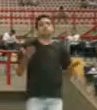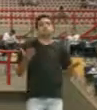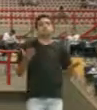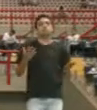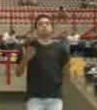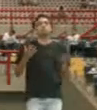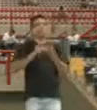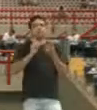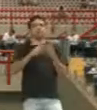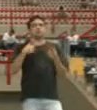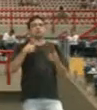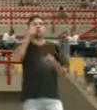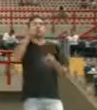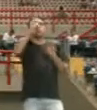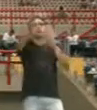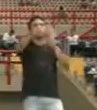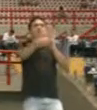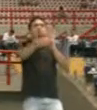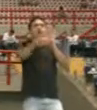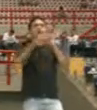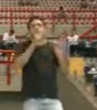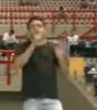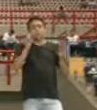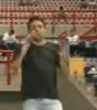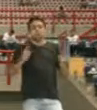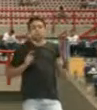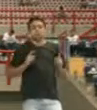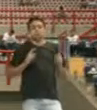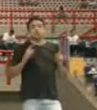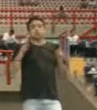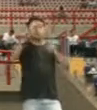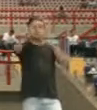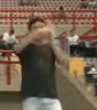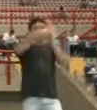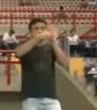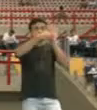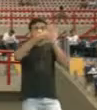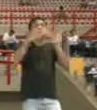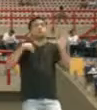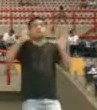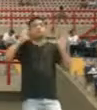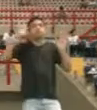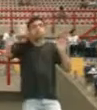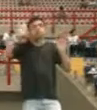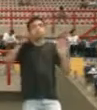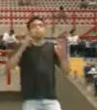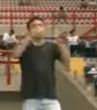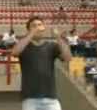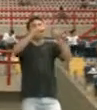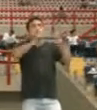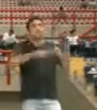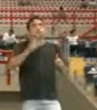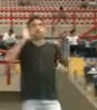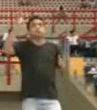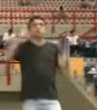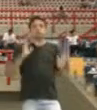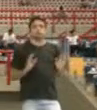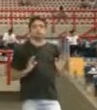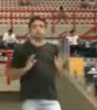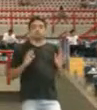Mas Diego, eu não digo isso, não é lá no final, não. Não. Lá no final você dá soluções para problemas, não é